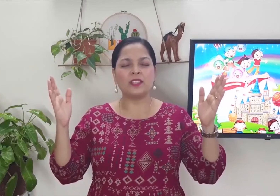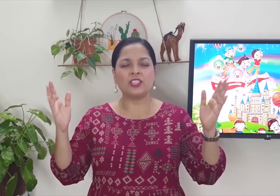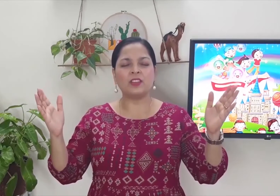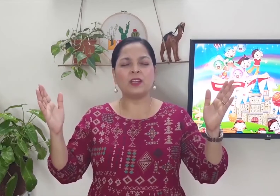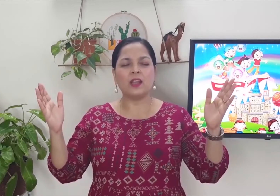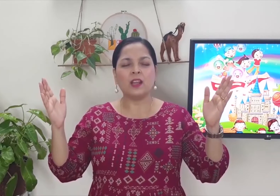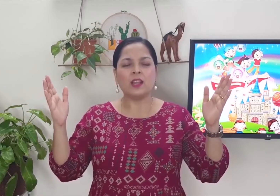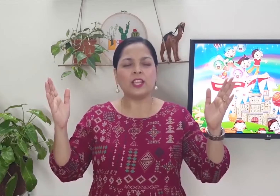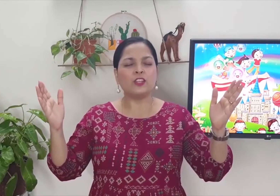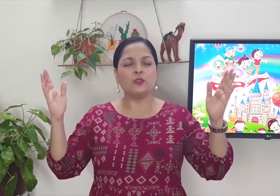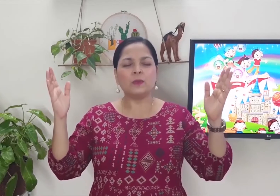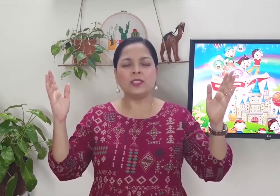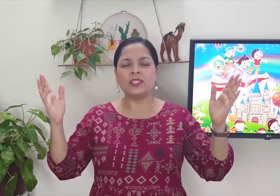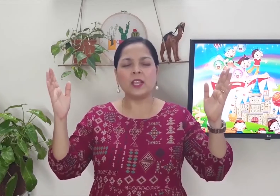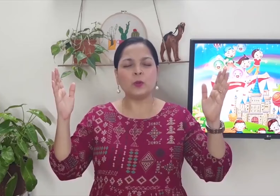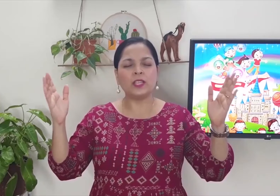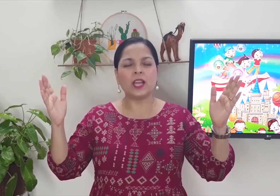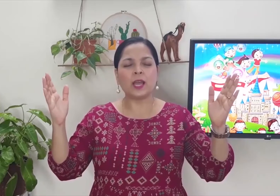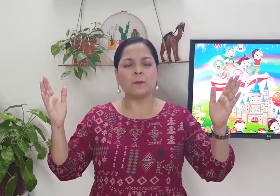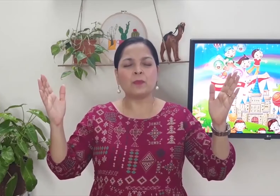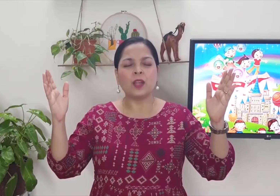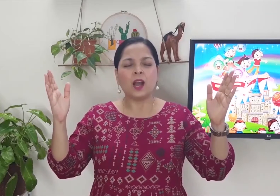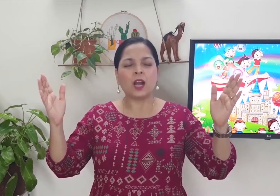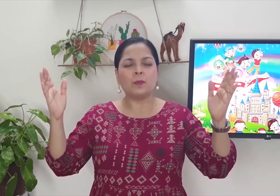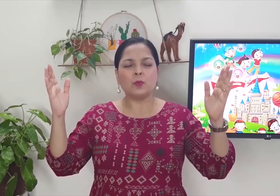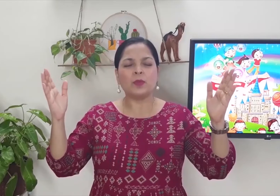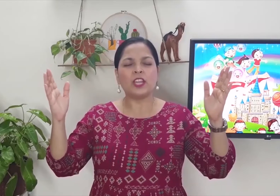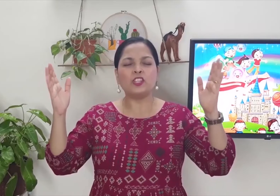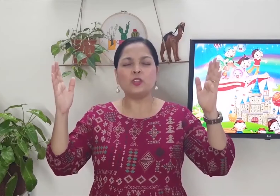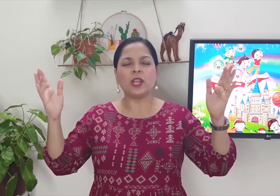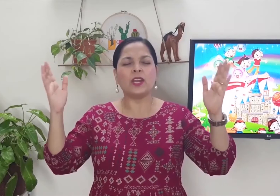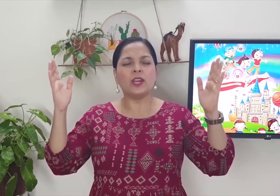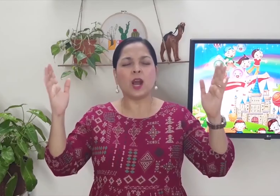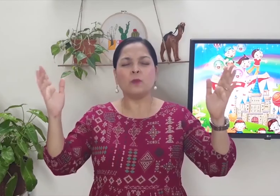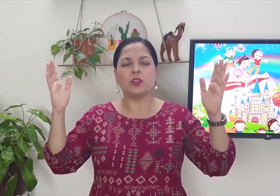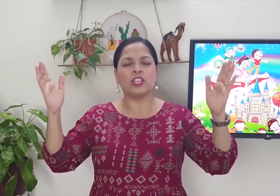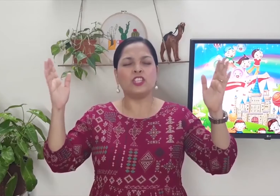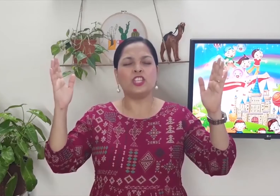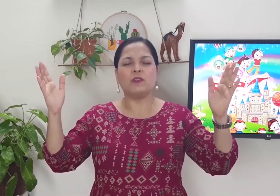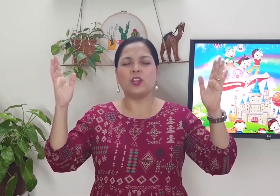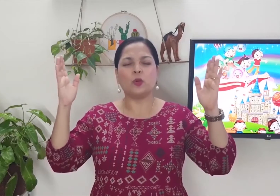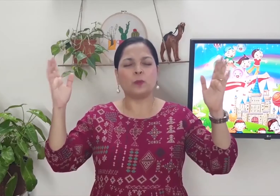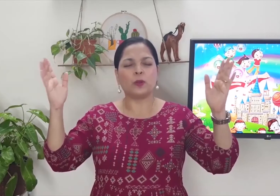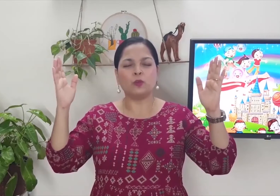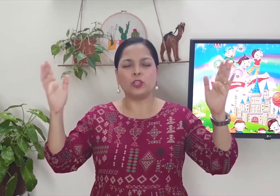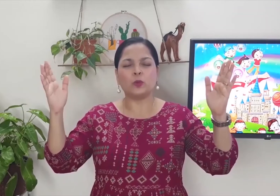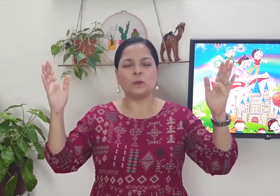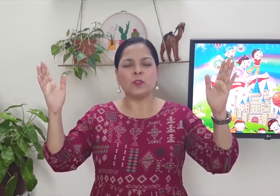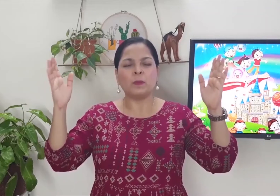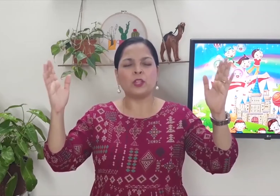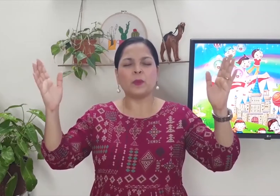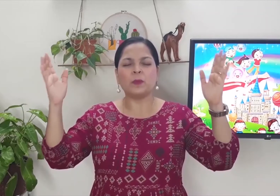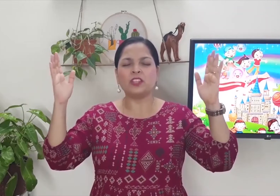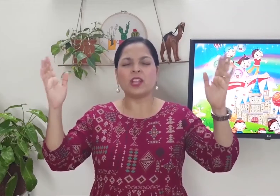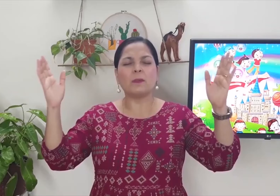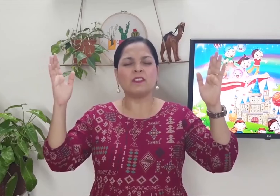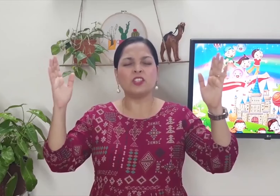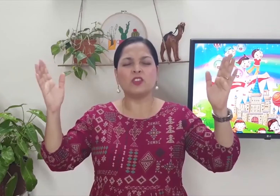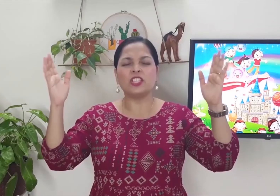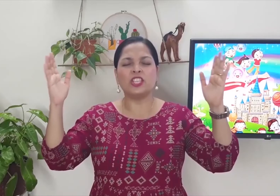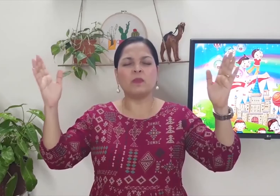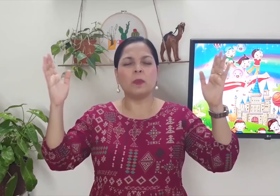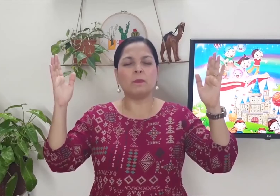जतिले पनि आफ्नो जीवन तपाईँमा येशु मसीहलाई आफ्नो जीवन दिनुभएको छ, उनीहरू सबैप्रति म येशु